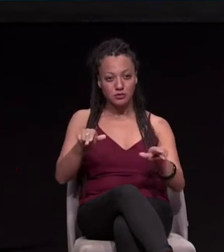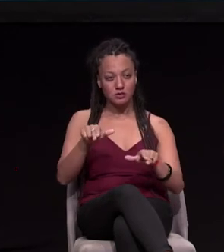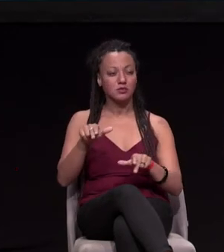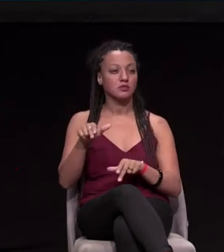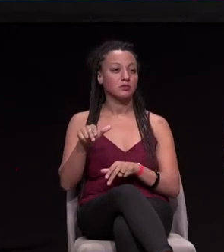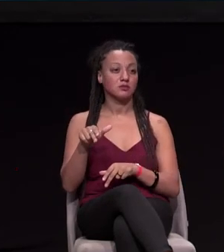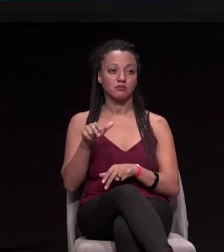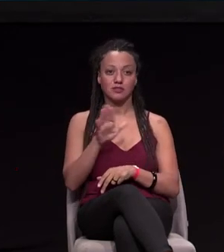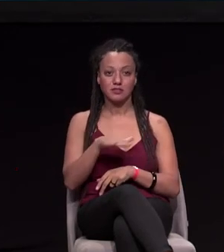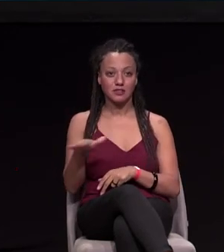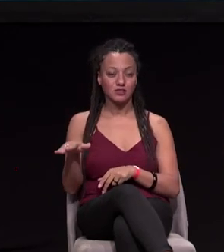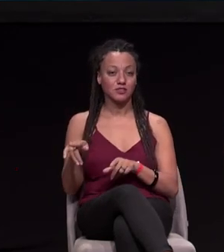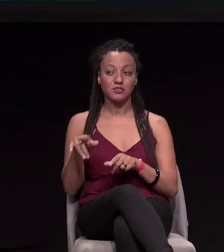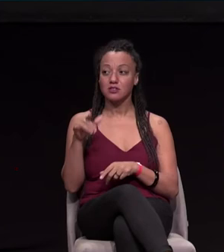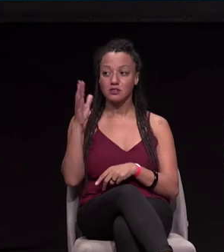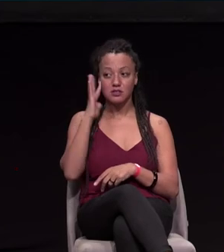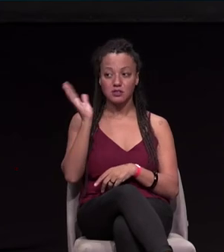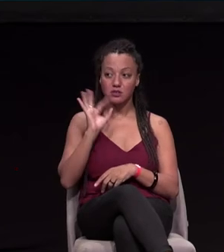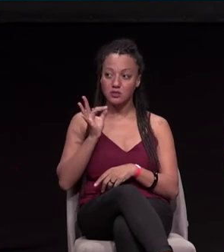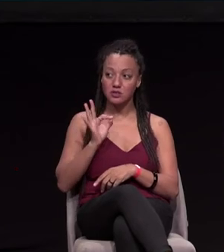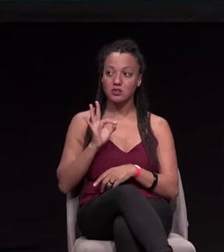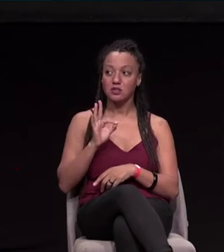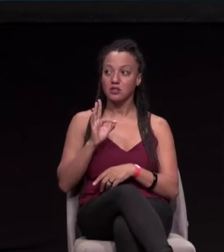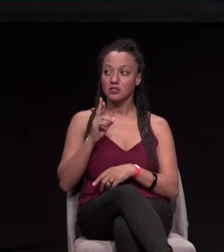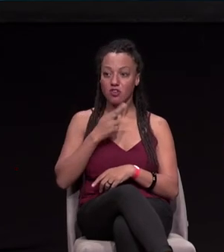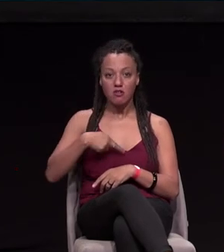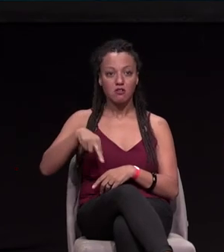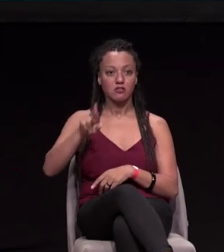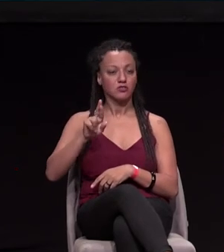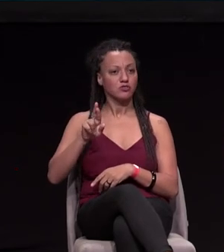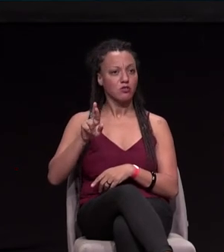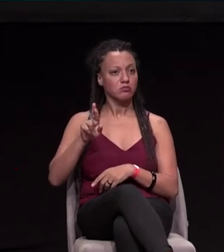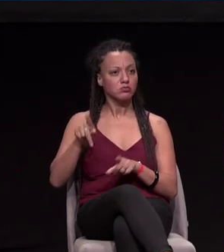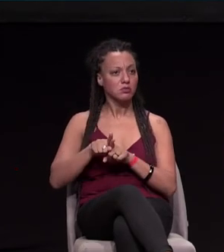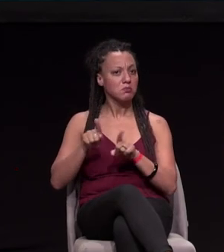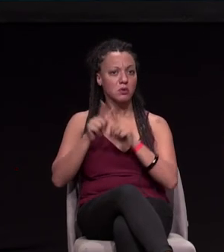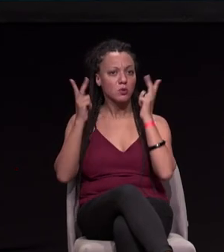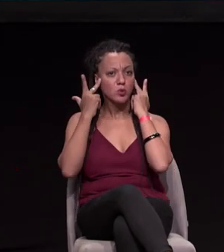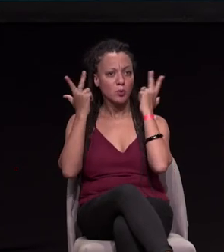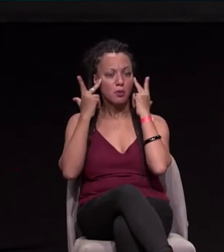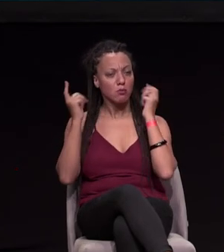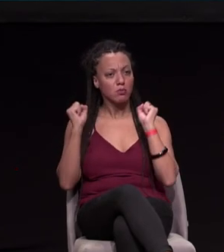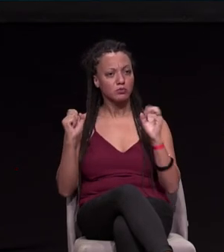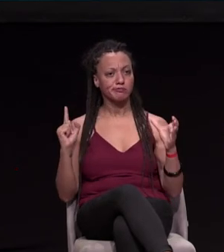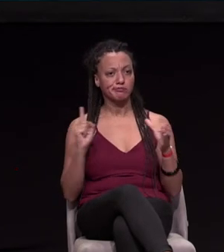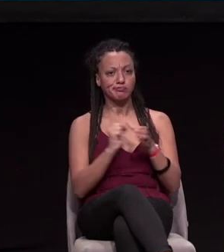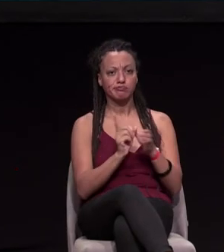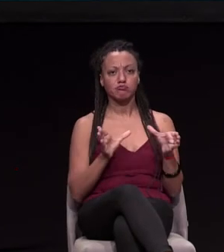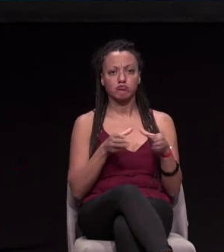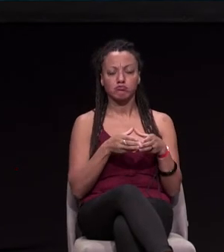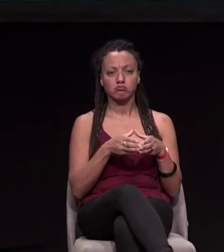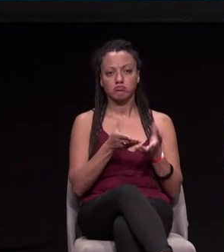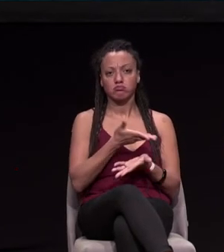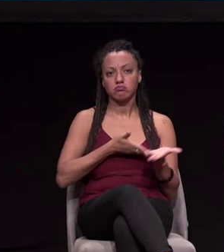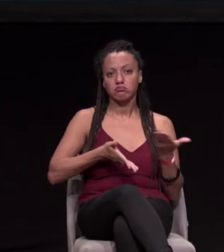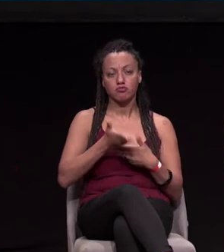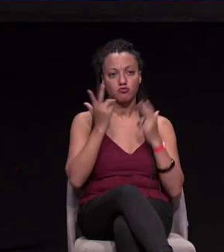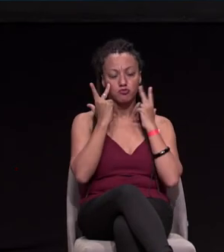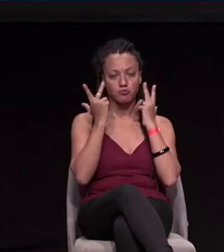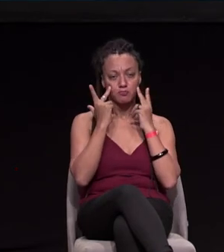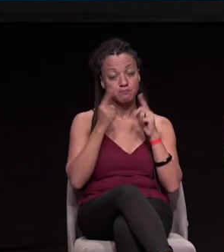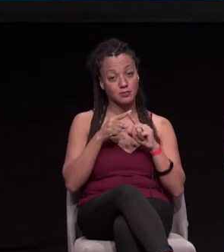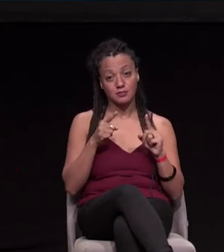essa expressão religiosa como uma coisa natural né eu é acredito que se a